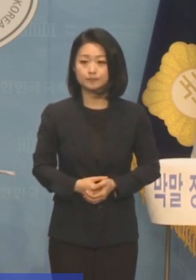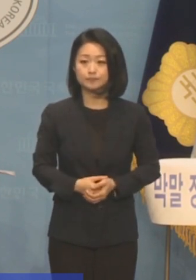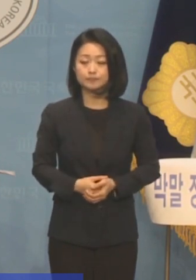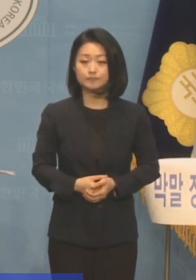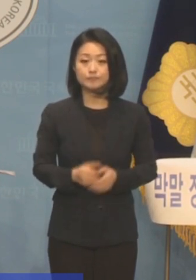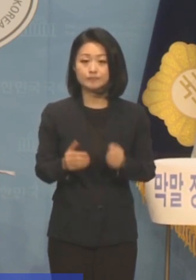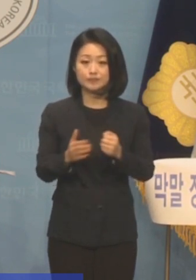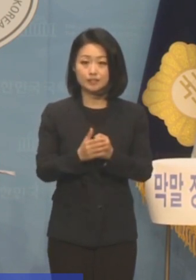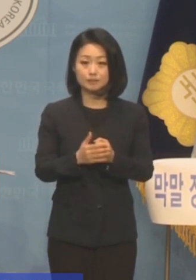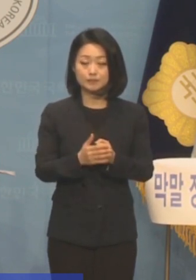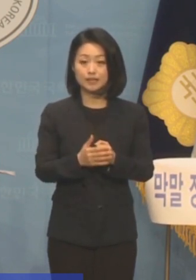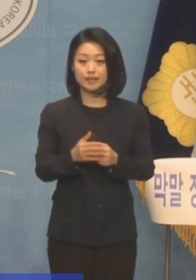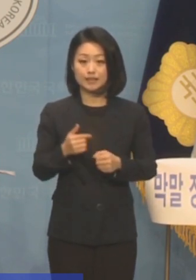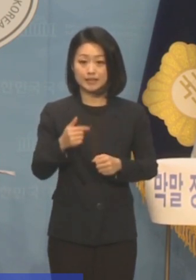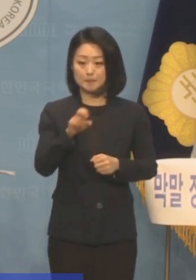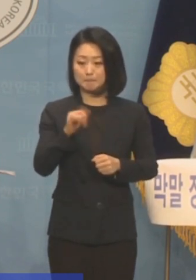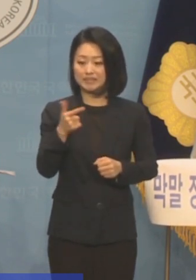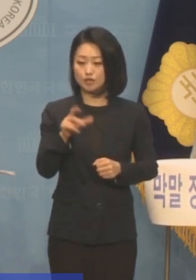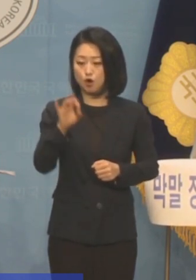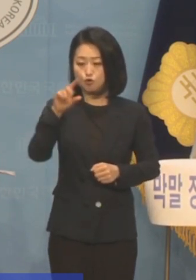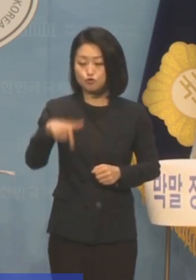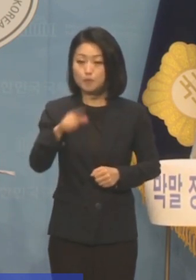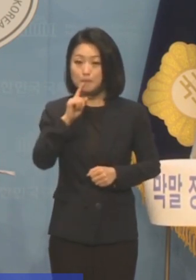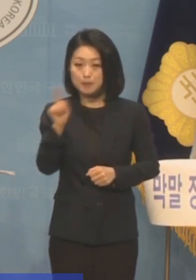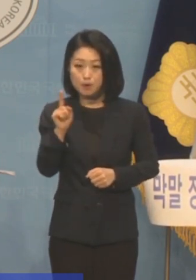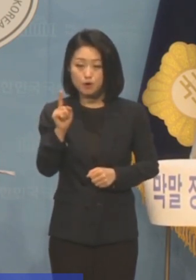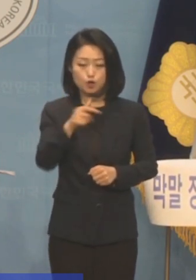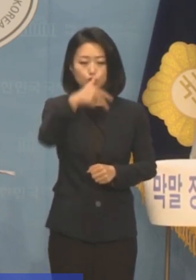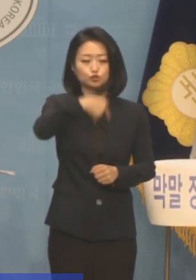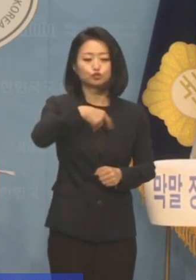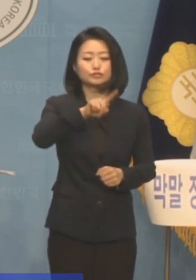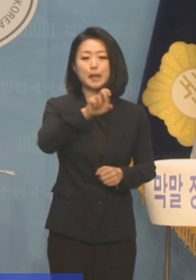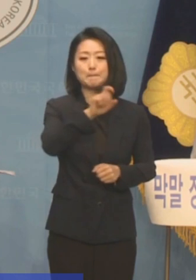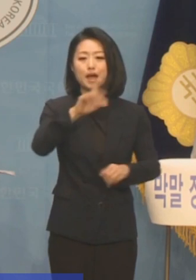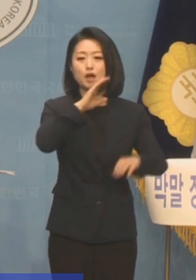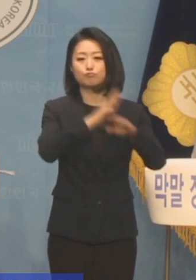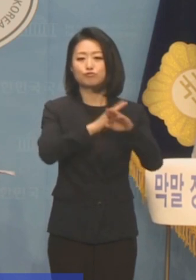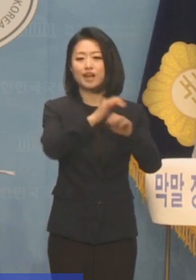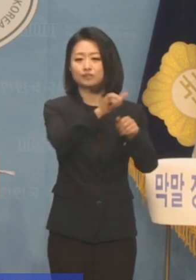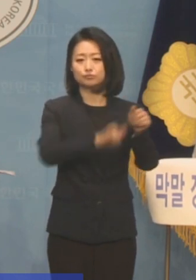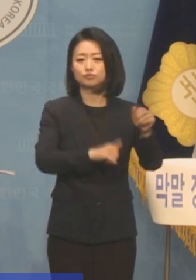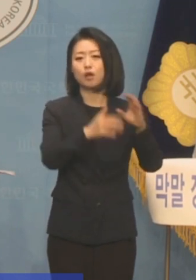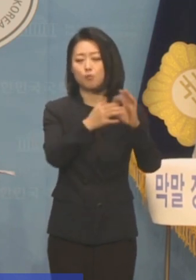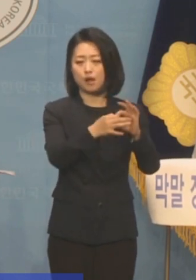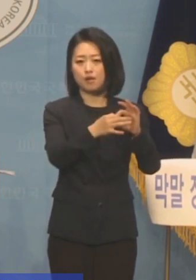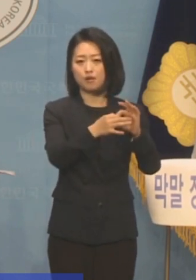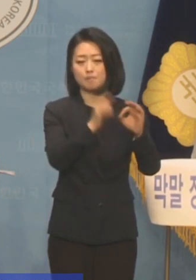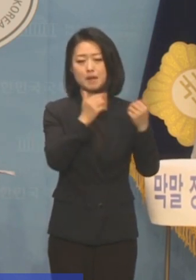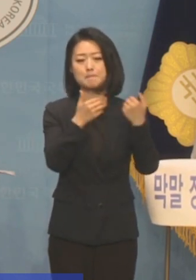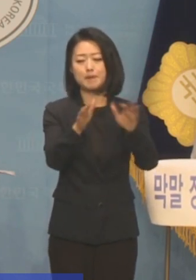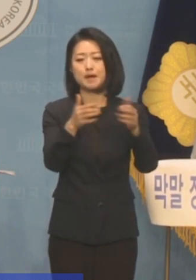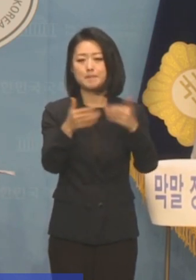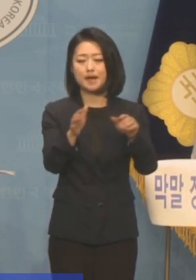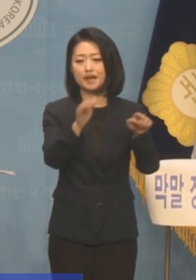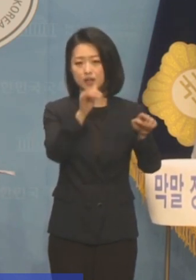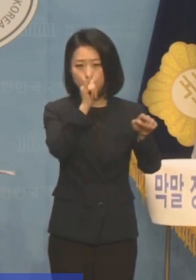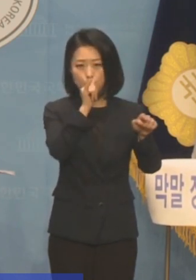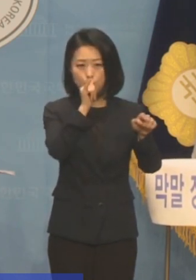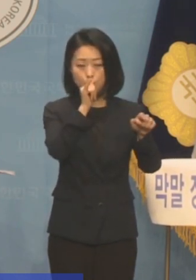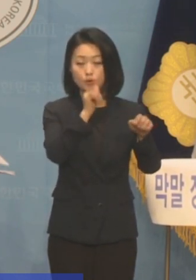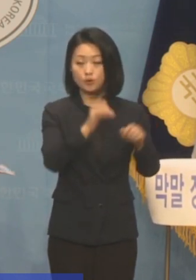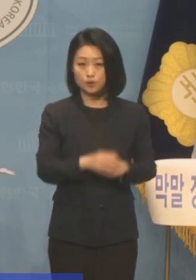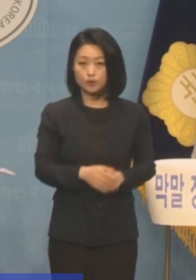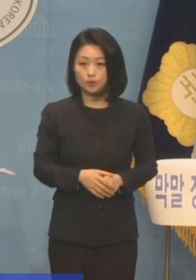하여 민경우 대표의 증언에 의하면 김혁은 주사파 시좀 바탕에 깔고 한 막말로